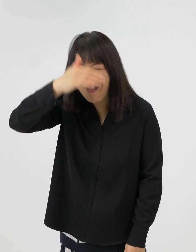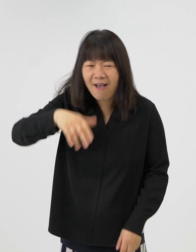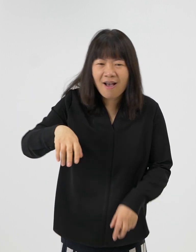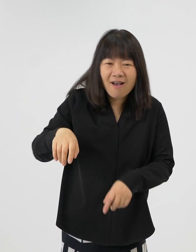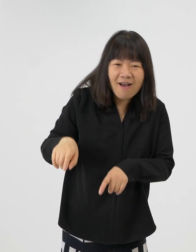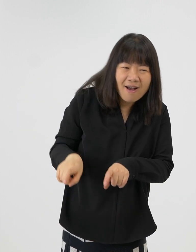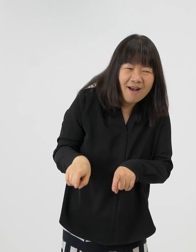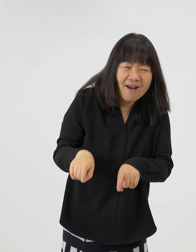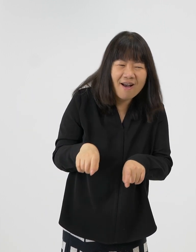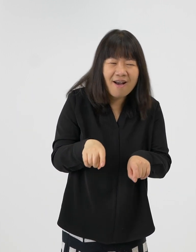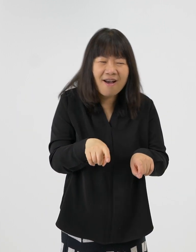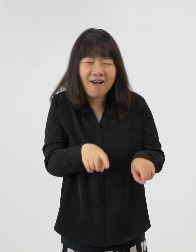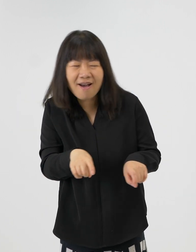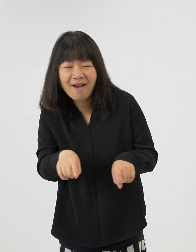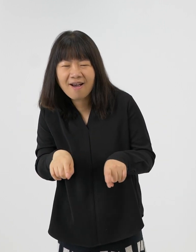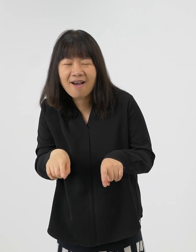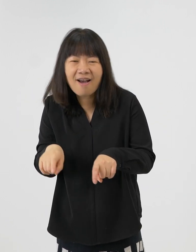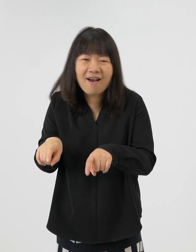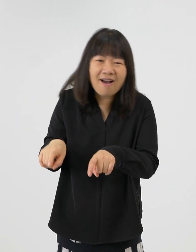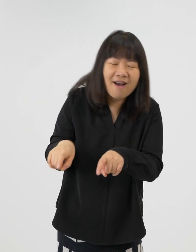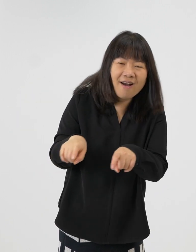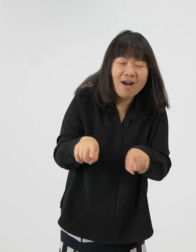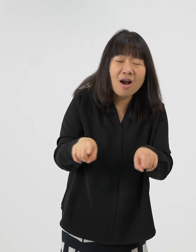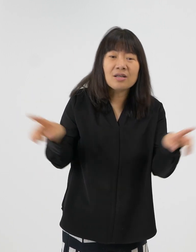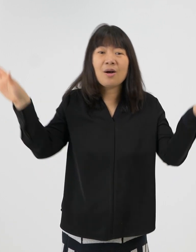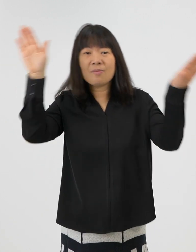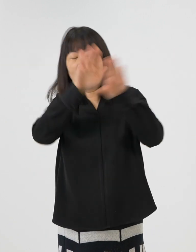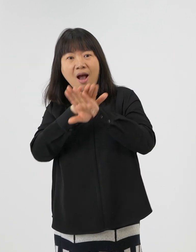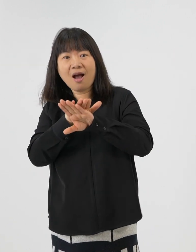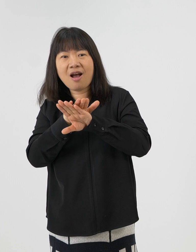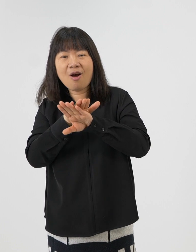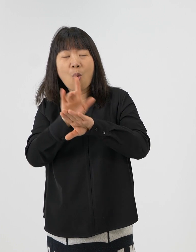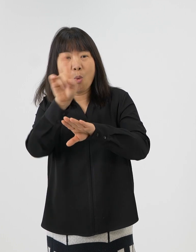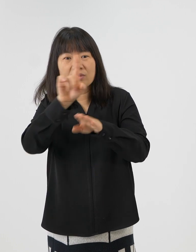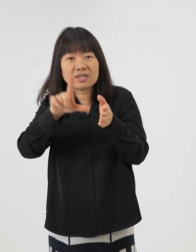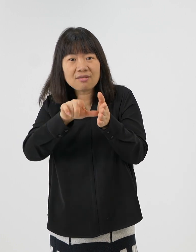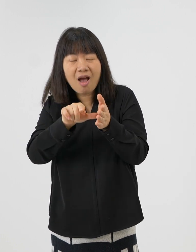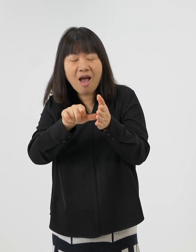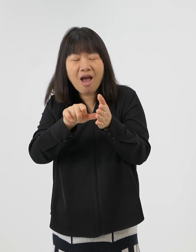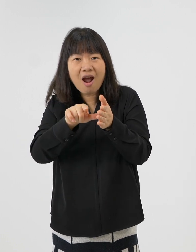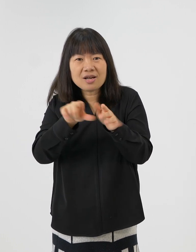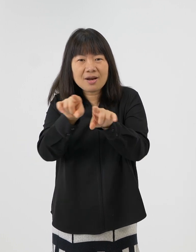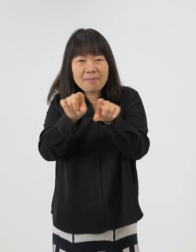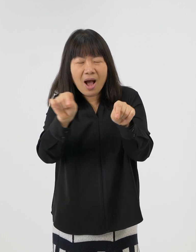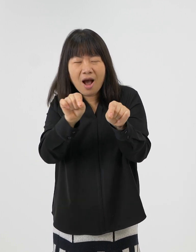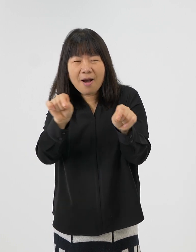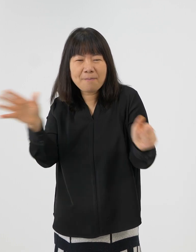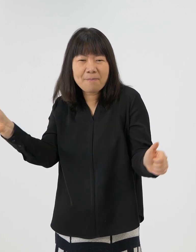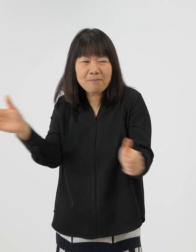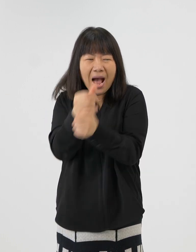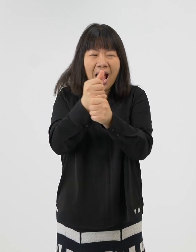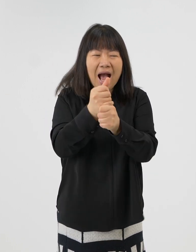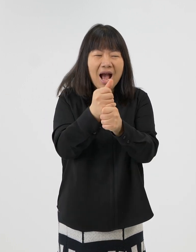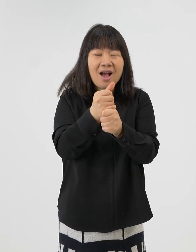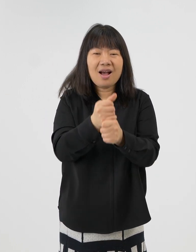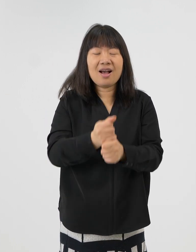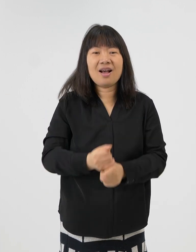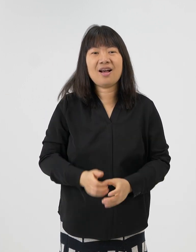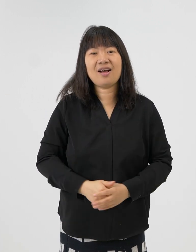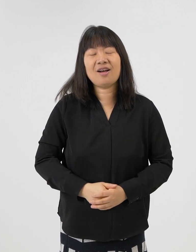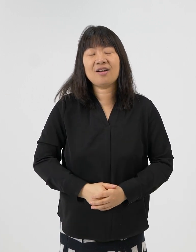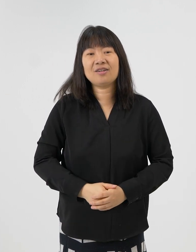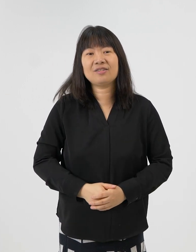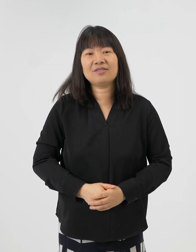오슬렁거리면서 그러다가 밤의 한 경점에 탁 먹잇감을 잡으면 이 두